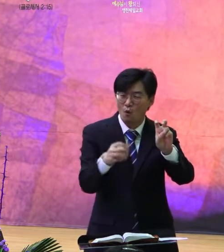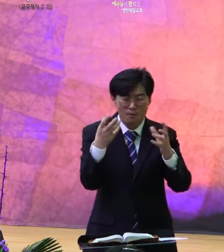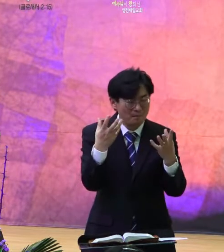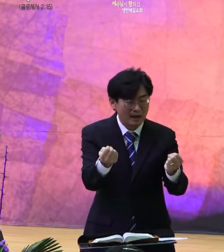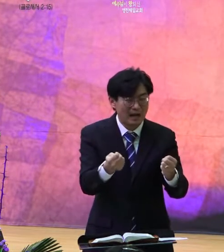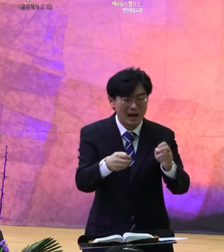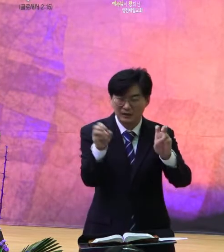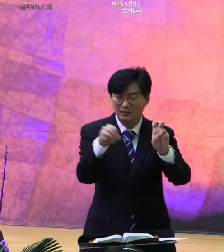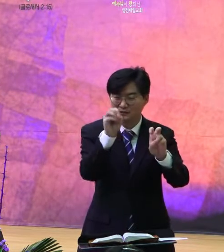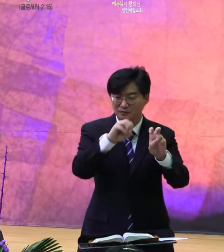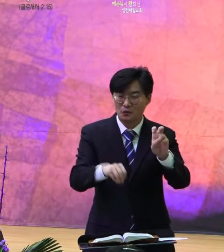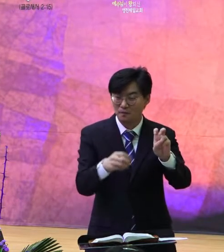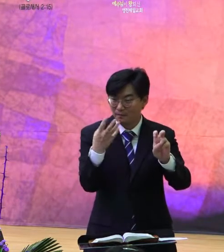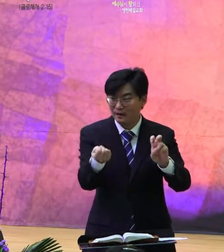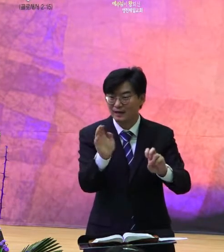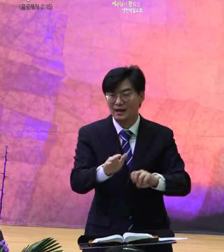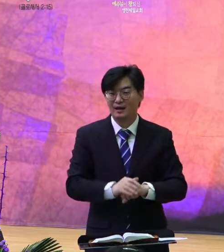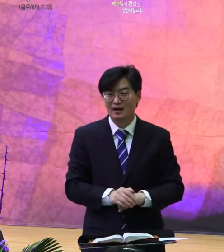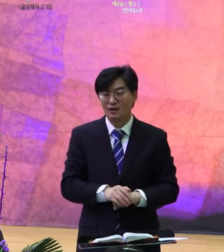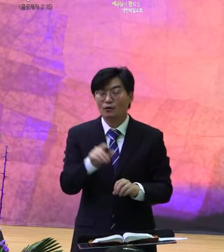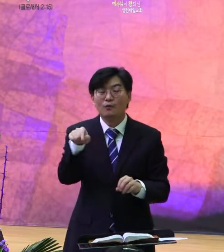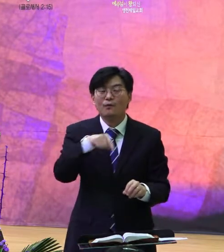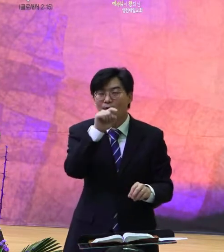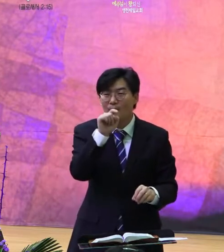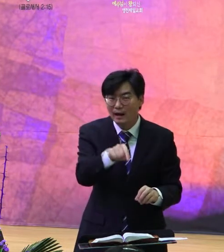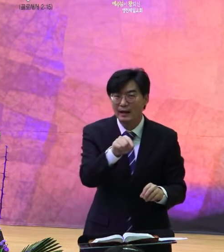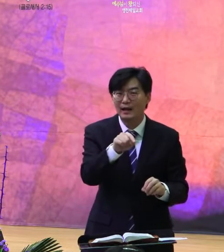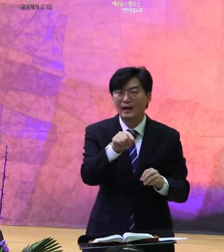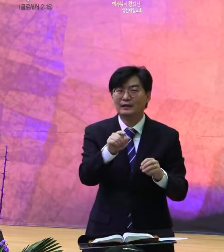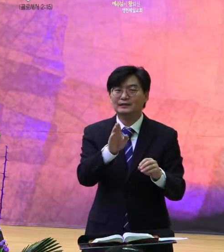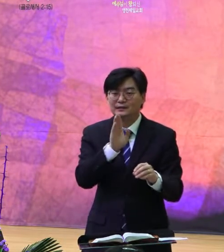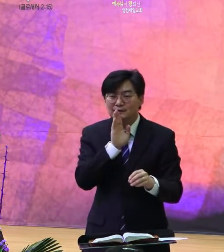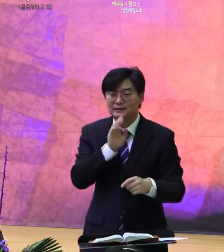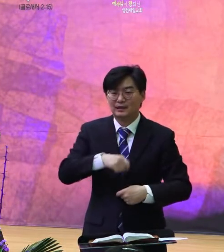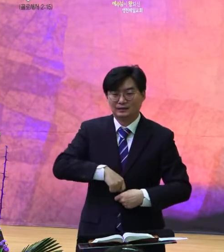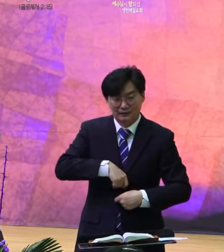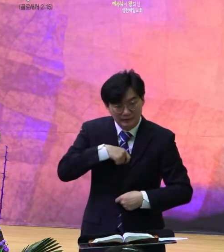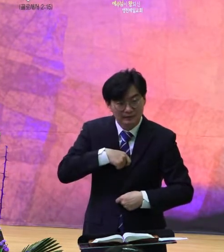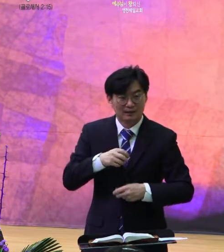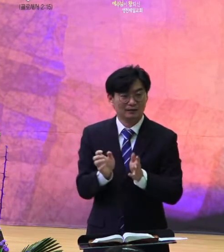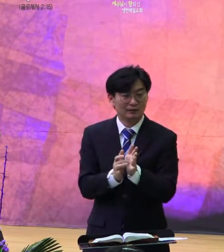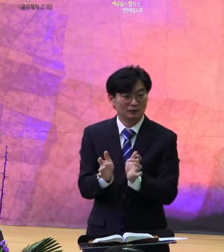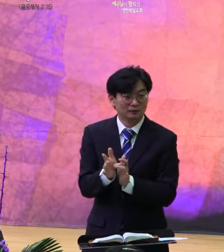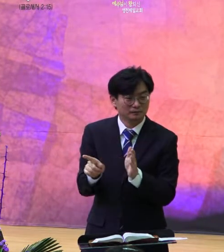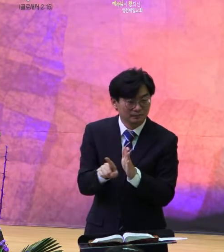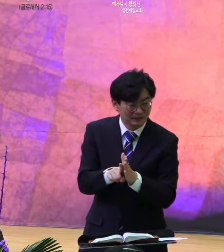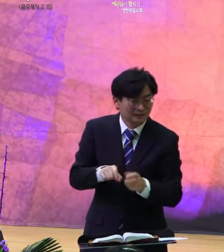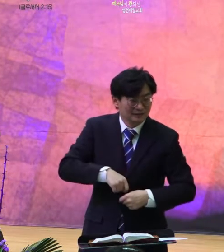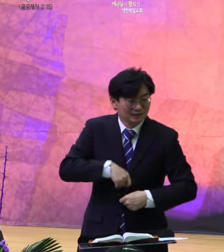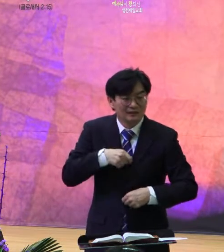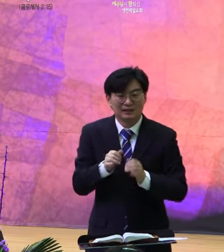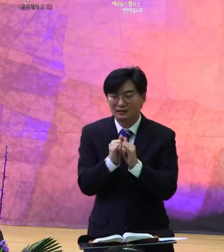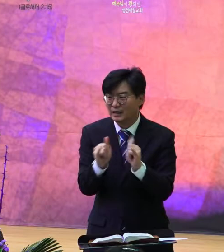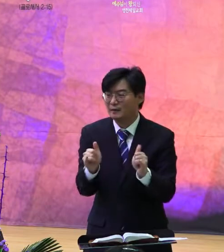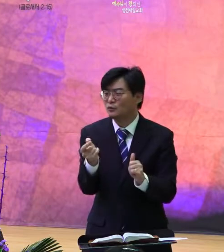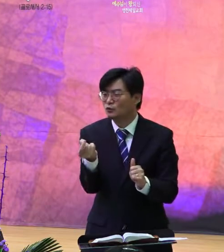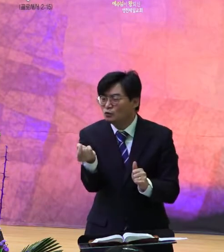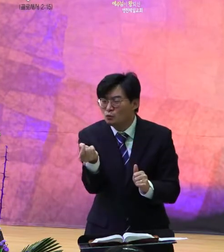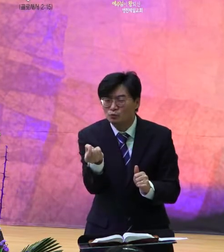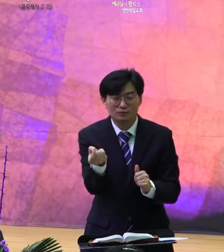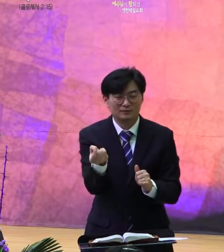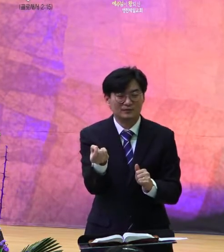기독교인들이 많습니다. 그러나 그 속에서 진짜 그리스도인은 없다, 별로 보이지 않는다라는 이런 우리들의 자성의